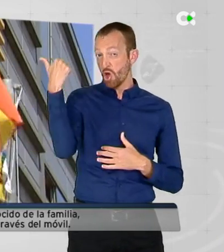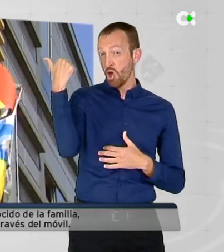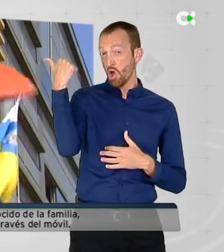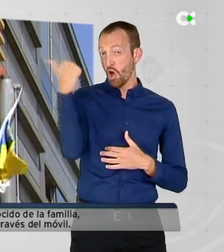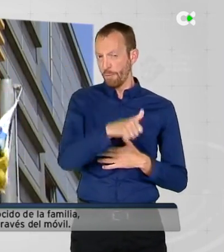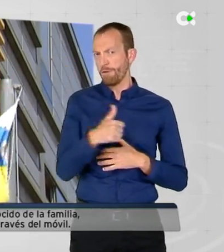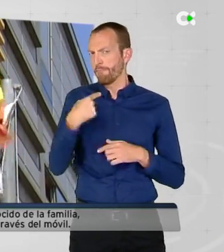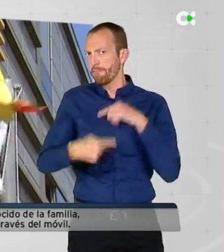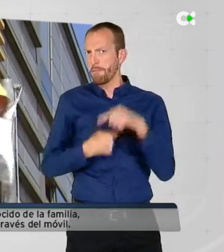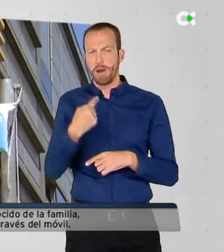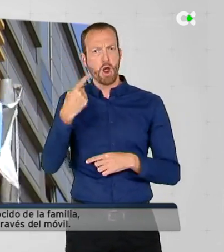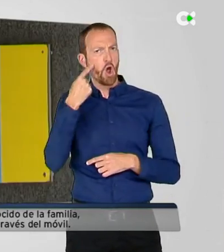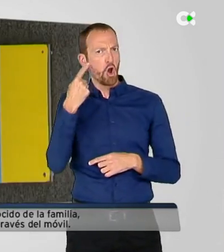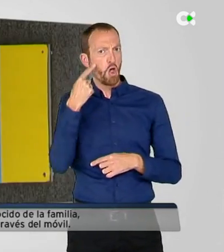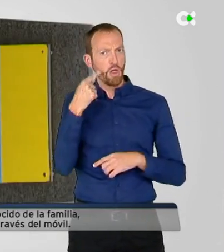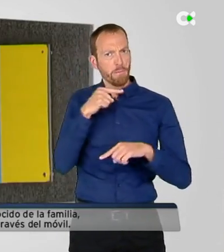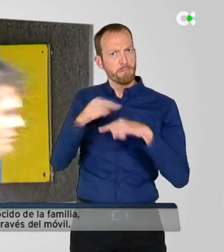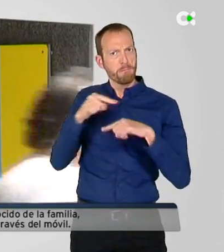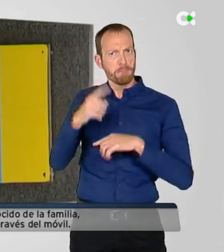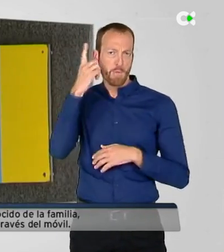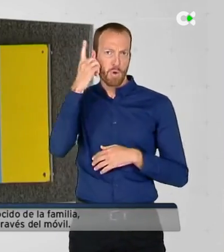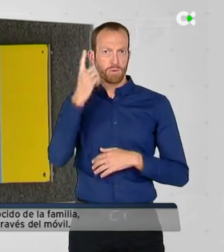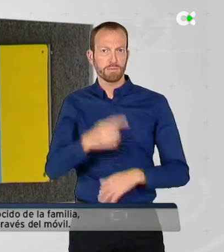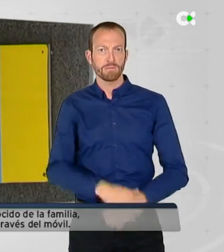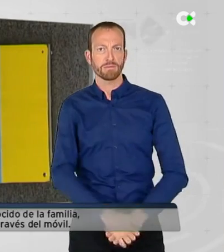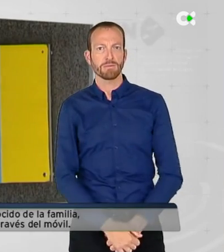conocido de la familia los acosaba a través del móvil.